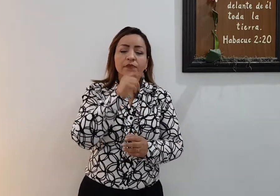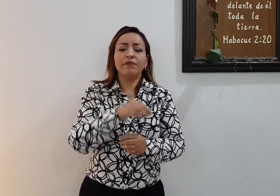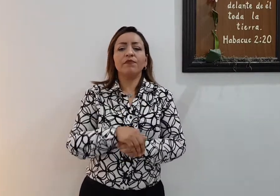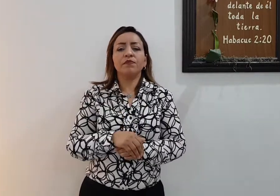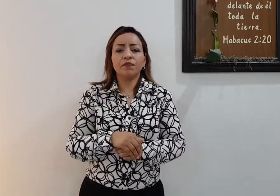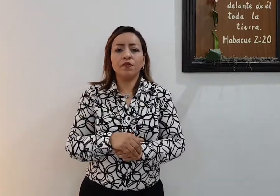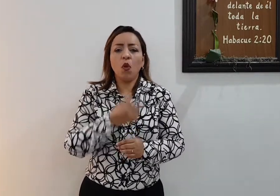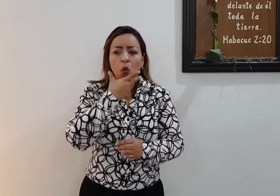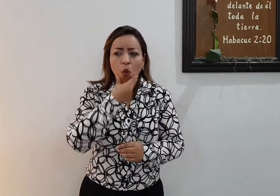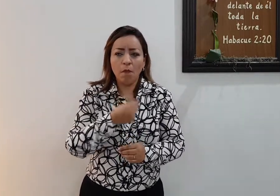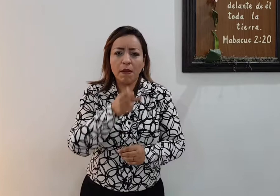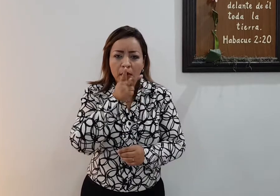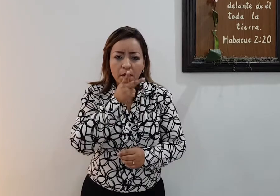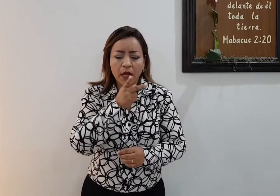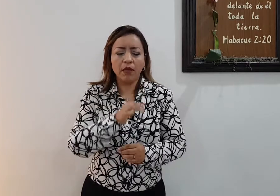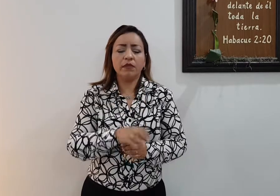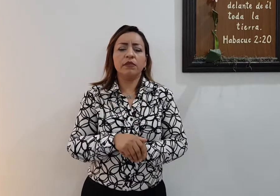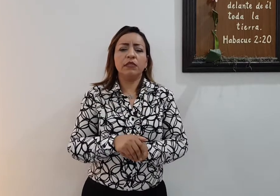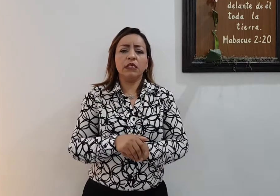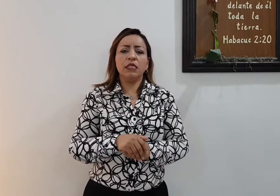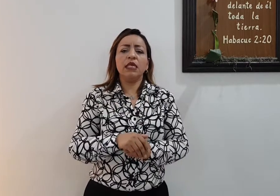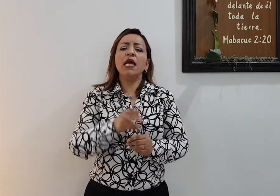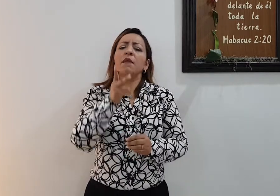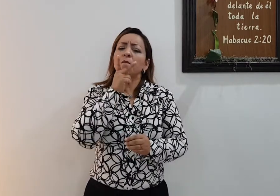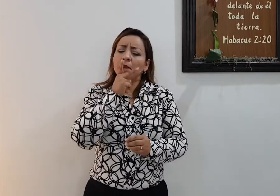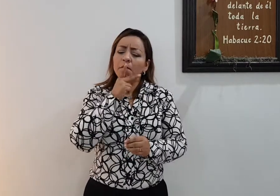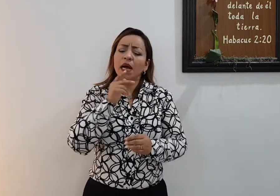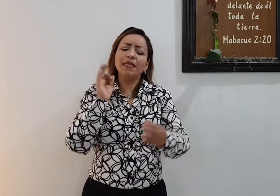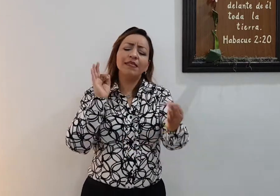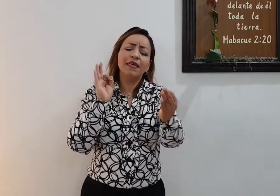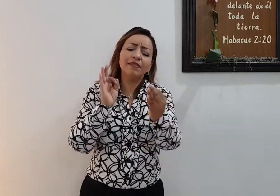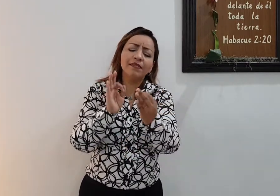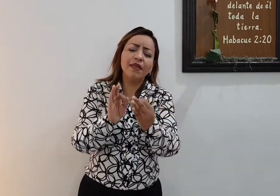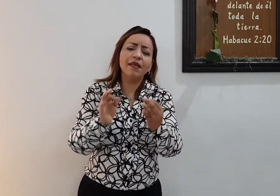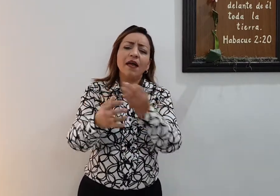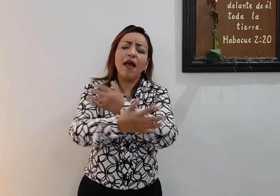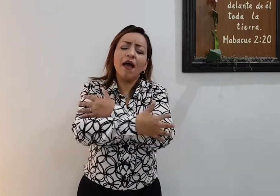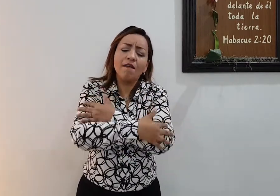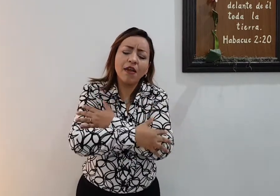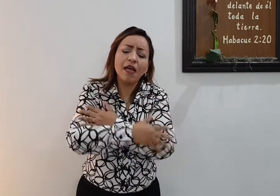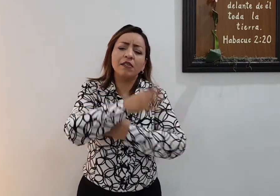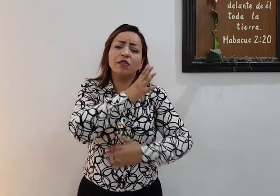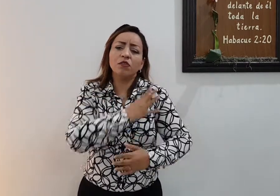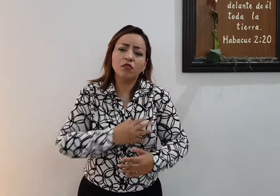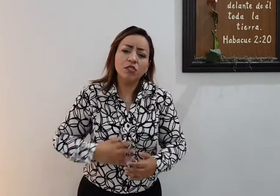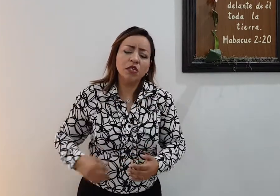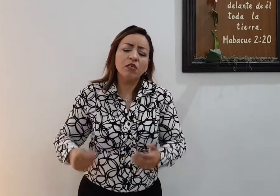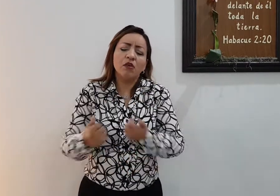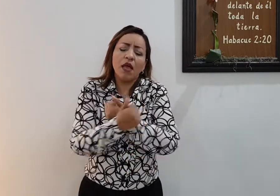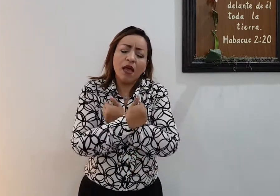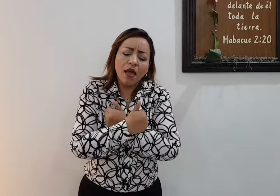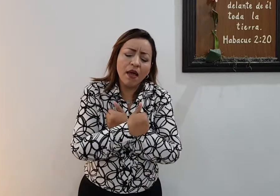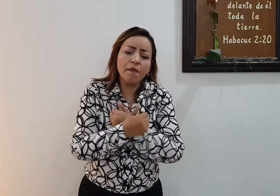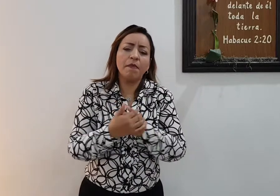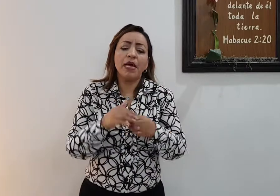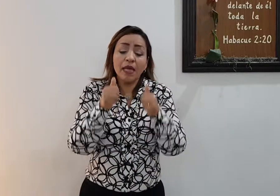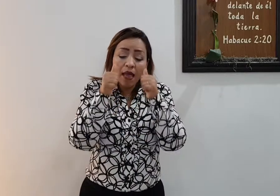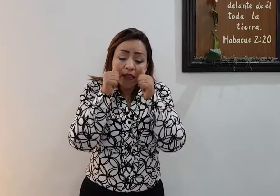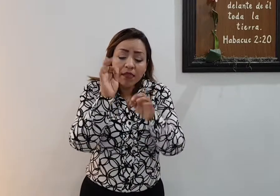se acerquen a su hijo, lo abracen, le provean, lo cuiden, lo atiendan. Por eso al perder a papá